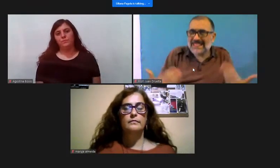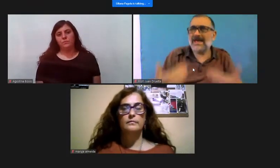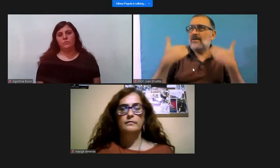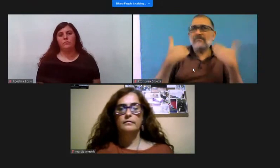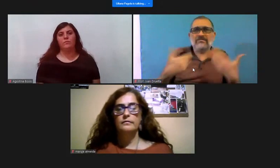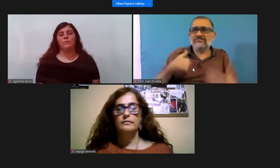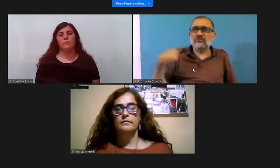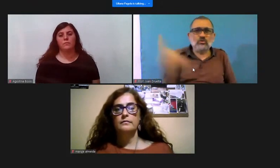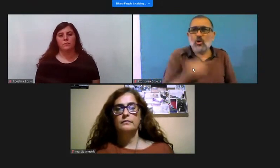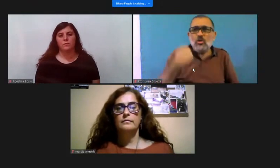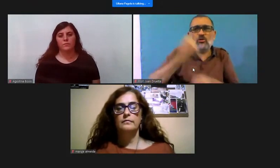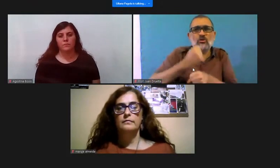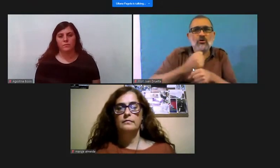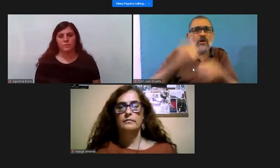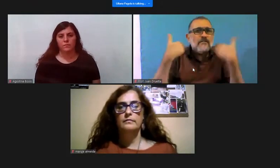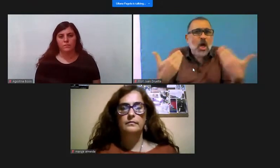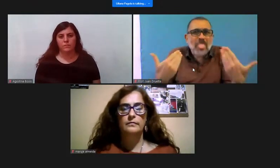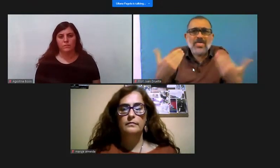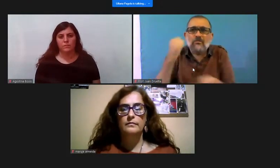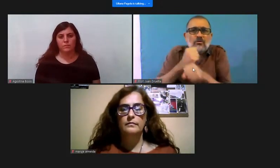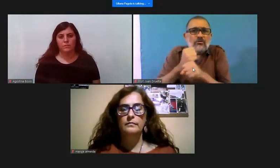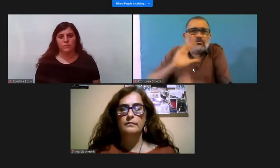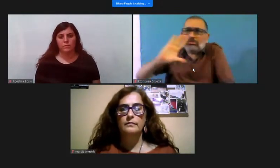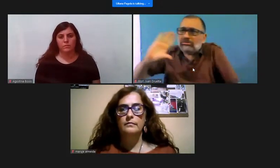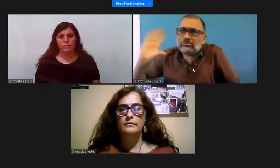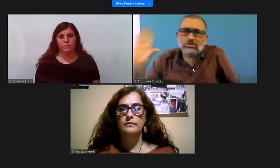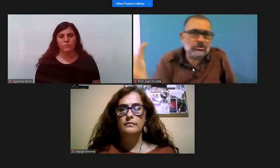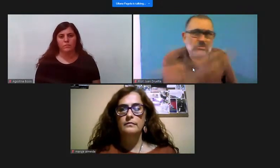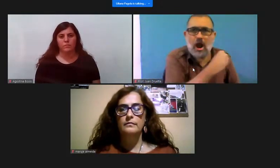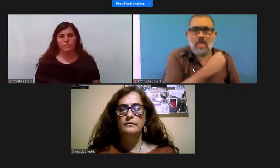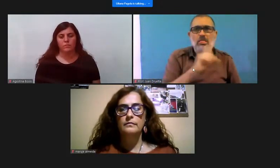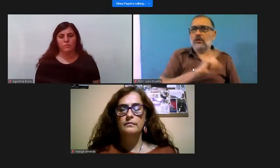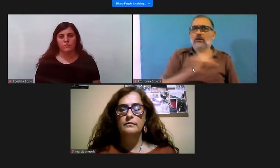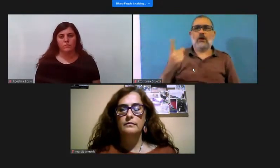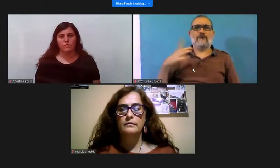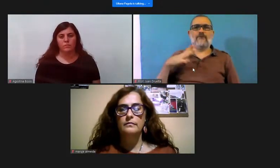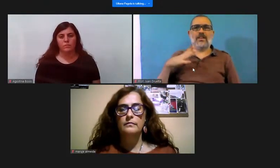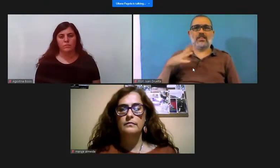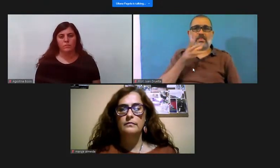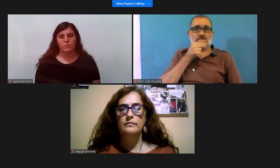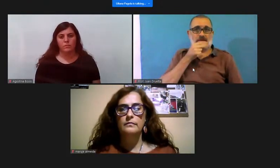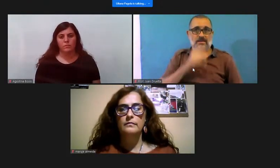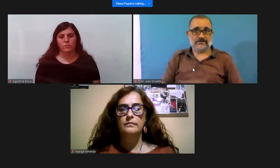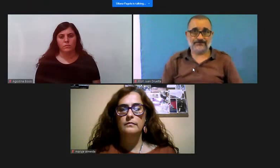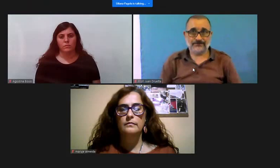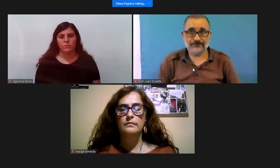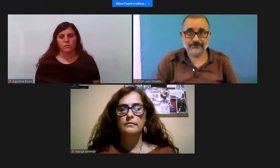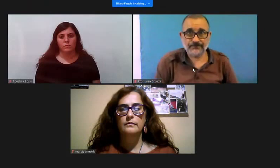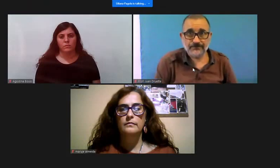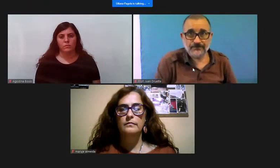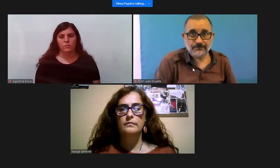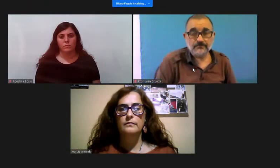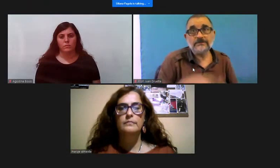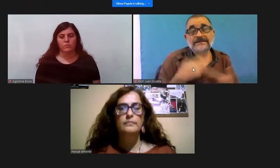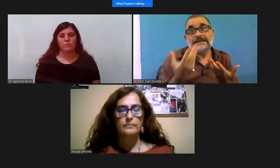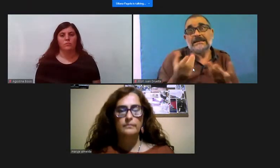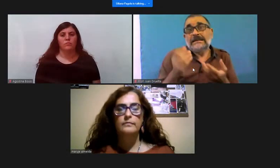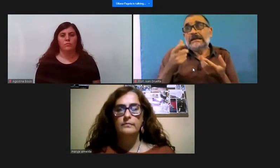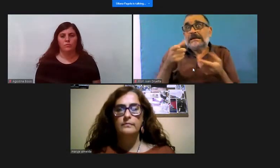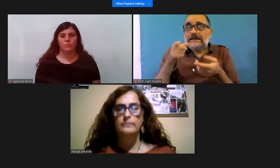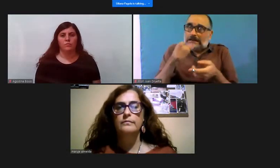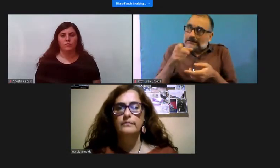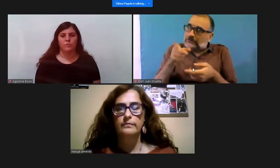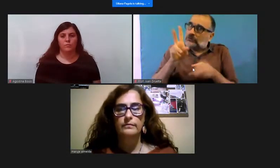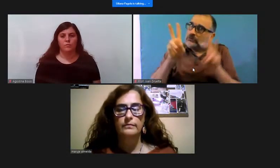colectivo, que, digamos, que nos permite poder trabajar colaborativamente todas las personas donde no falte